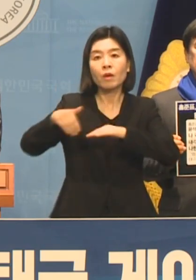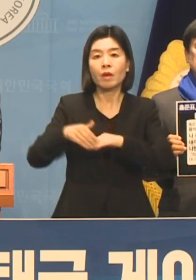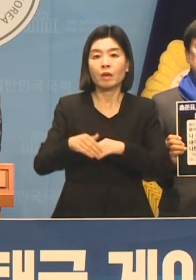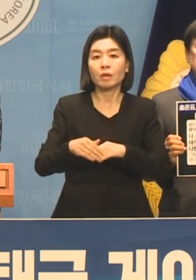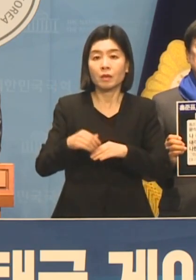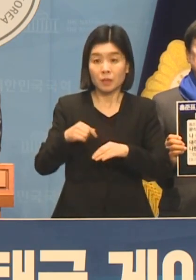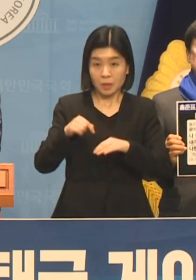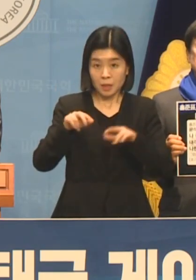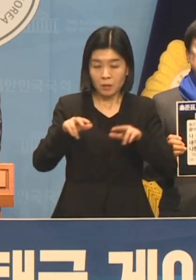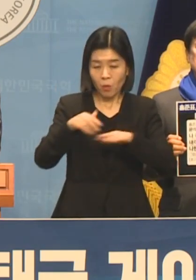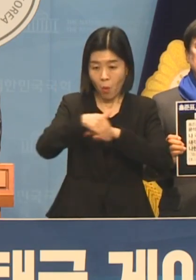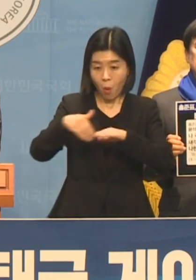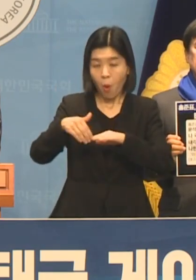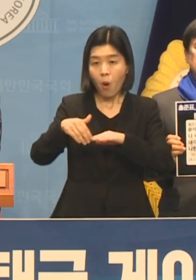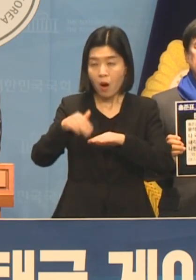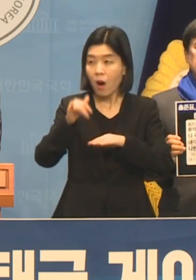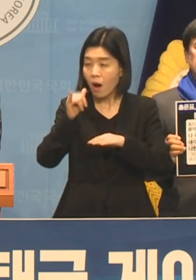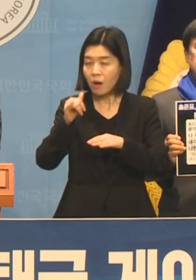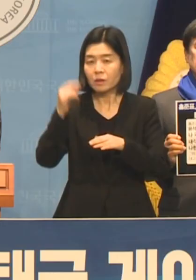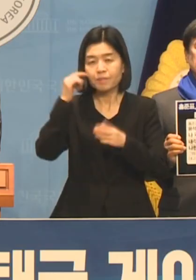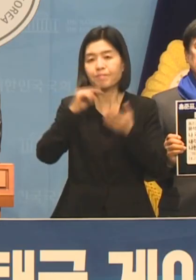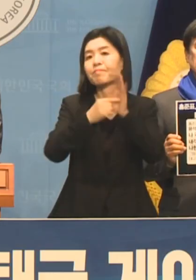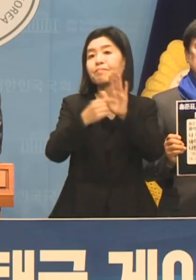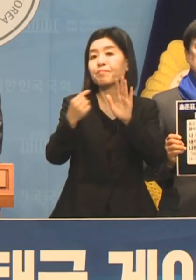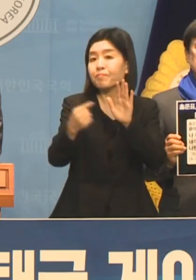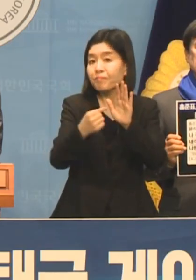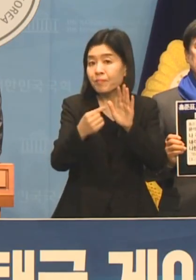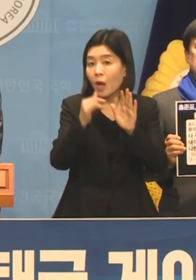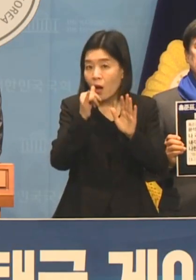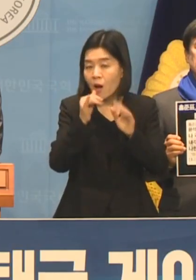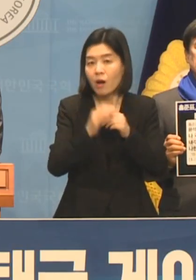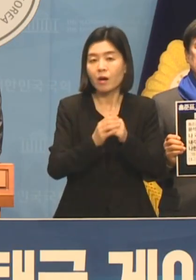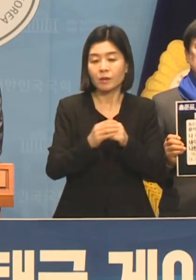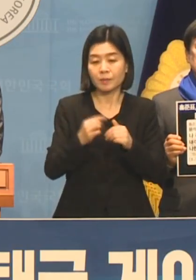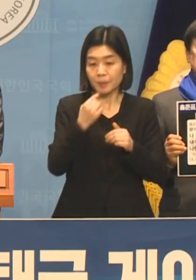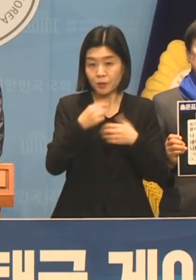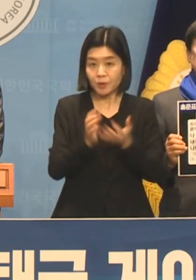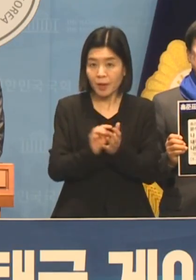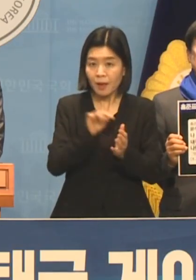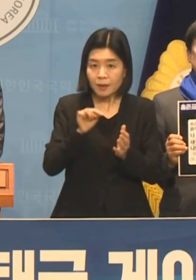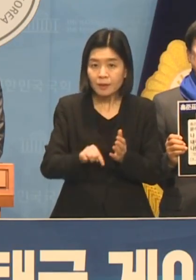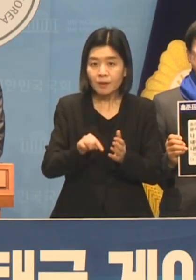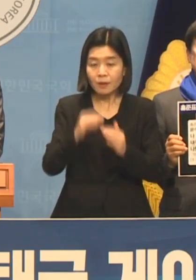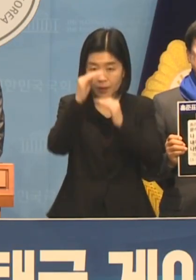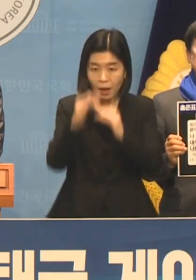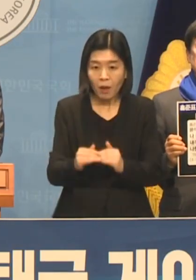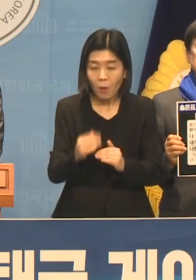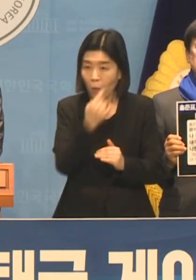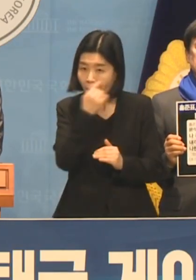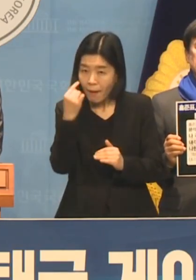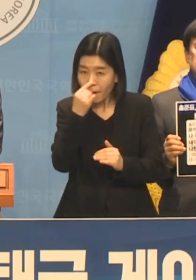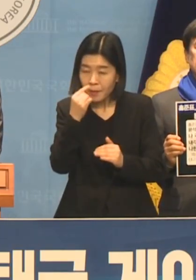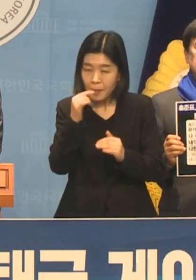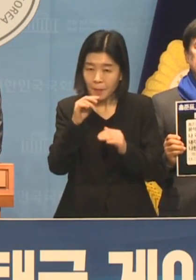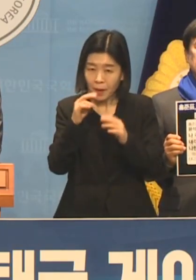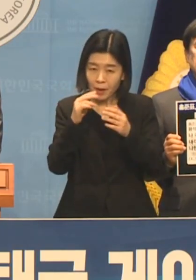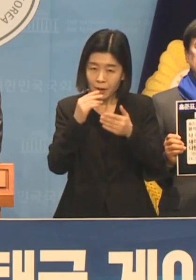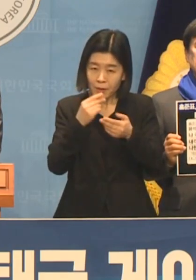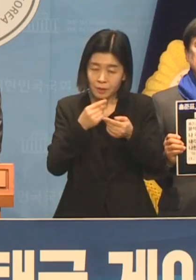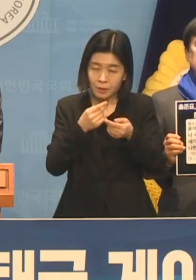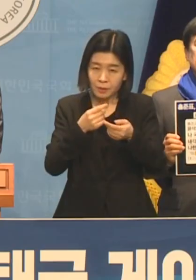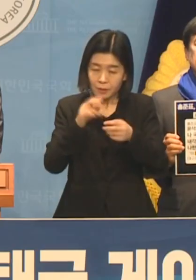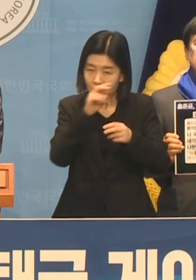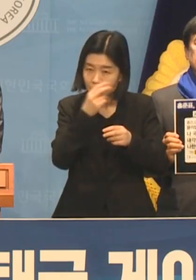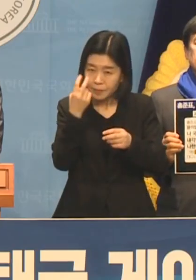그것이 공개되는 대로 민주당 그 명태균 게이트 조사단에서는 이 내용을 하나하나 확인하면서 그 이외에 더